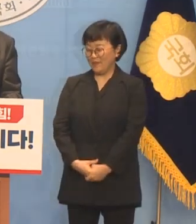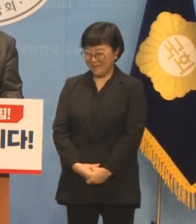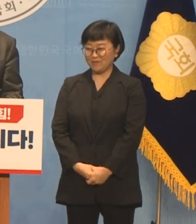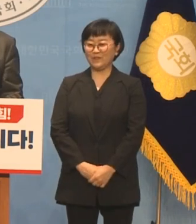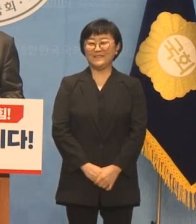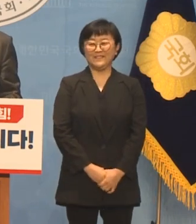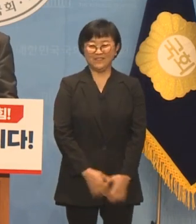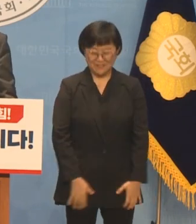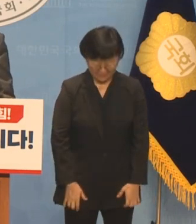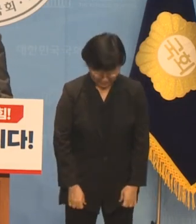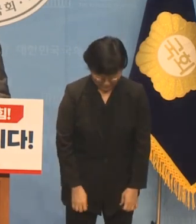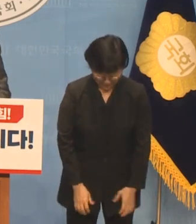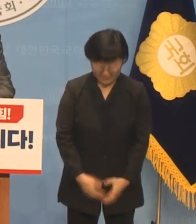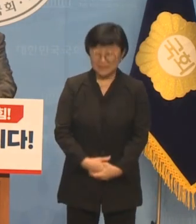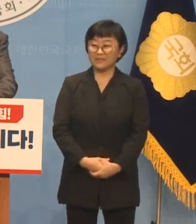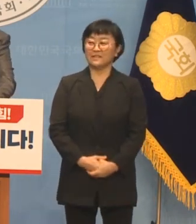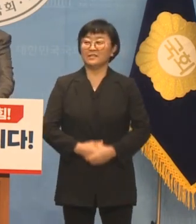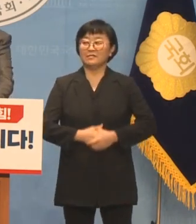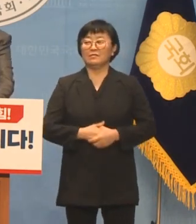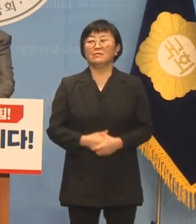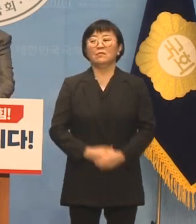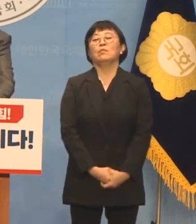천천히 하겠습니다. 네.